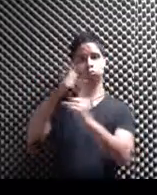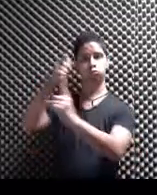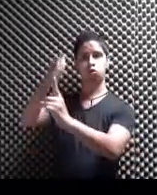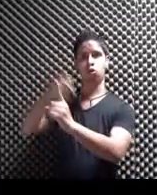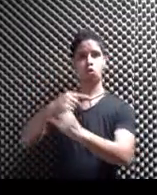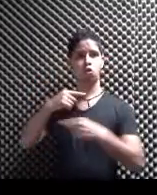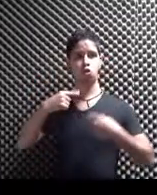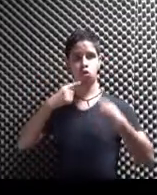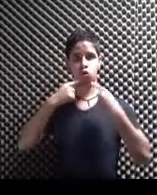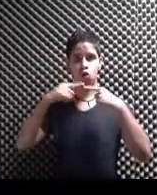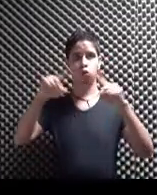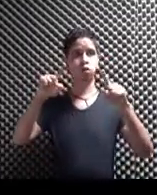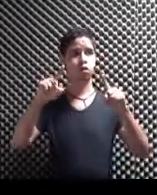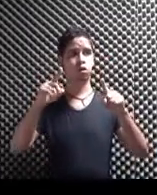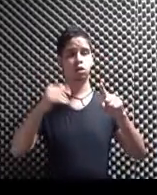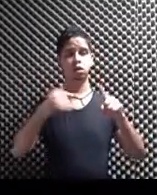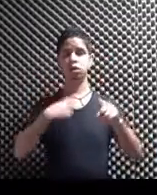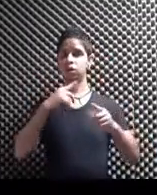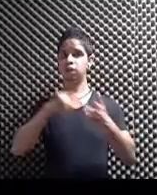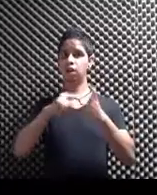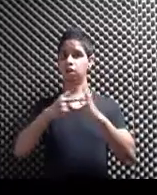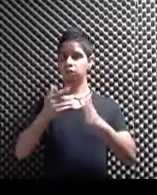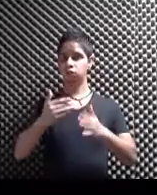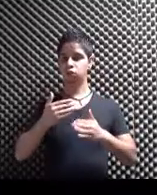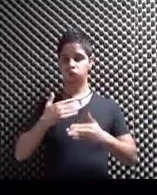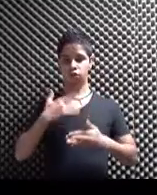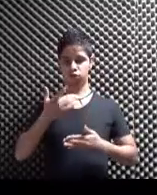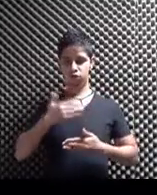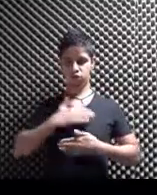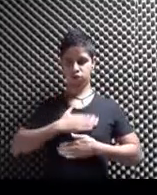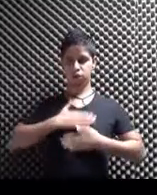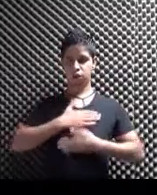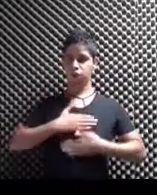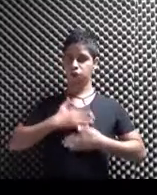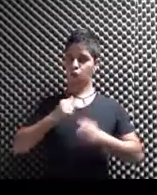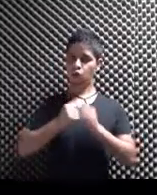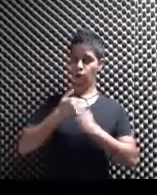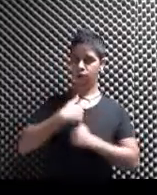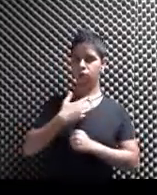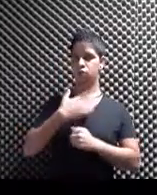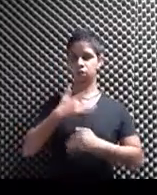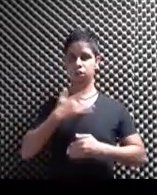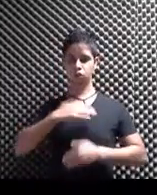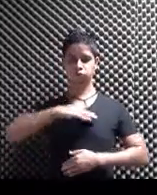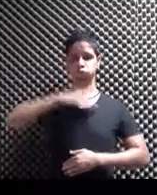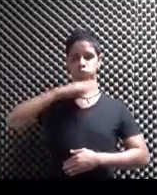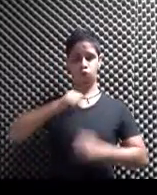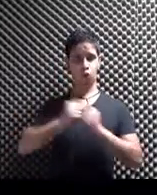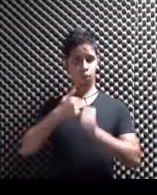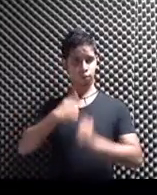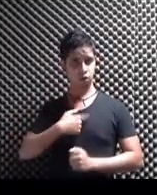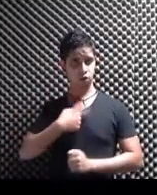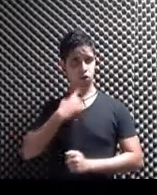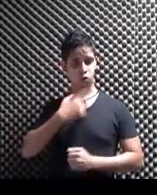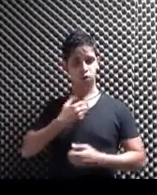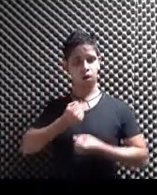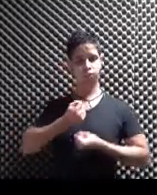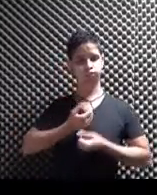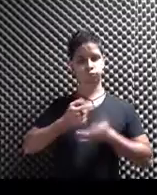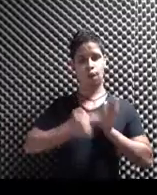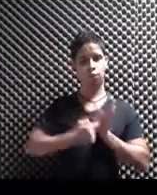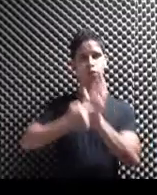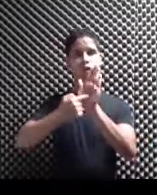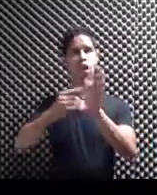conmigo Exacto Yo estoy contento conmigo y satisfecho conmigo yo voy a proyectar felicidad Correcto Exacto El dorado para el próximo año